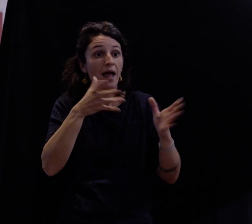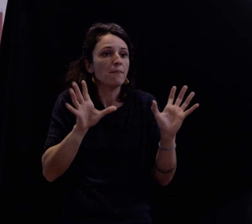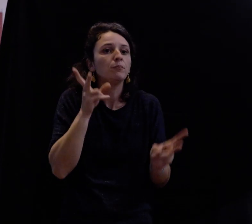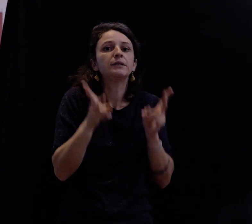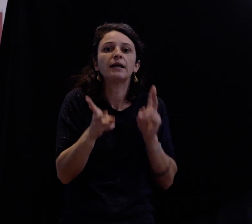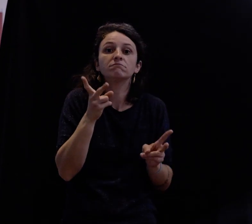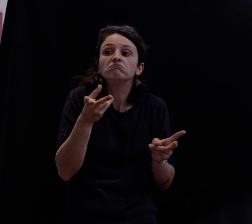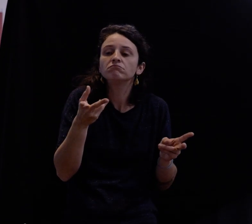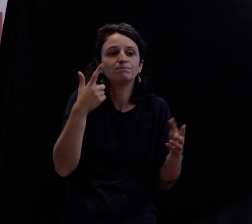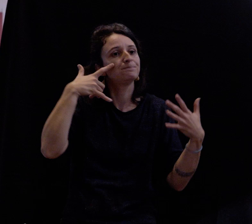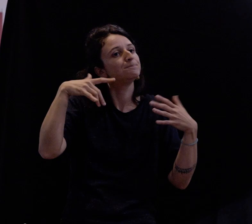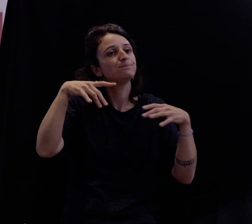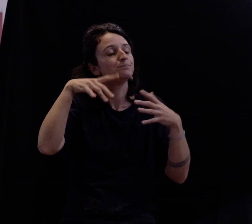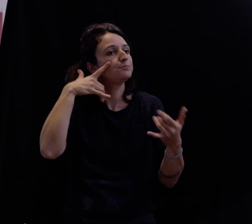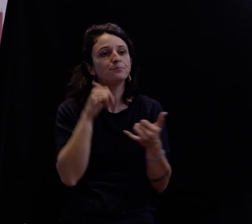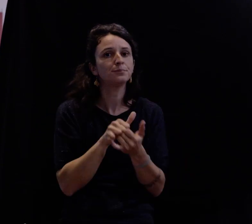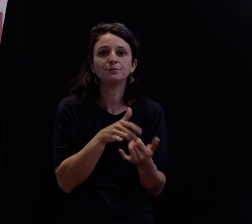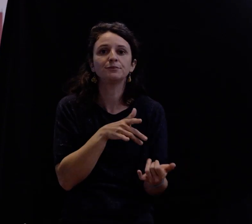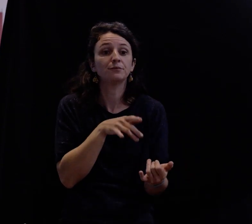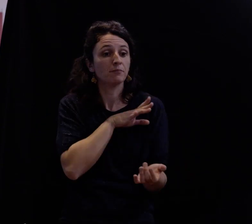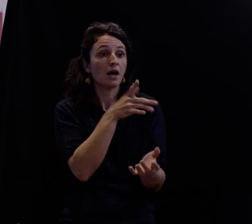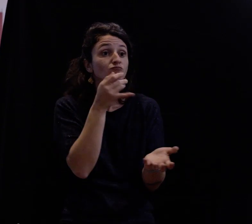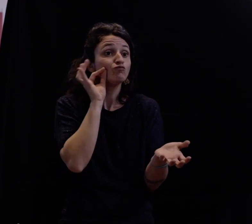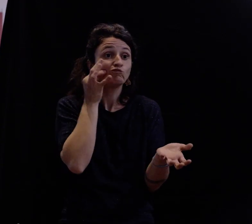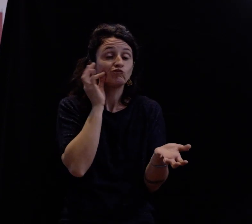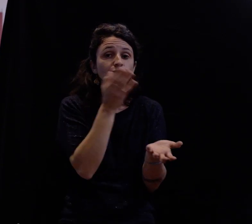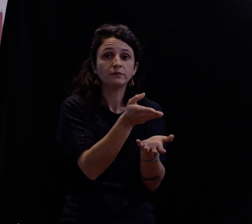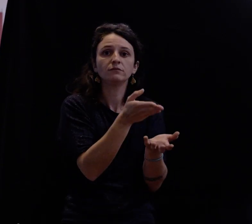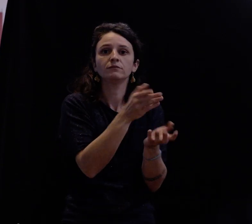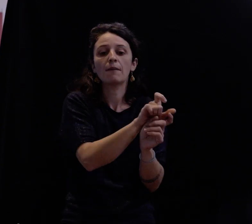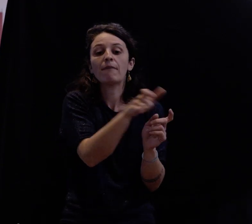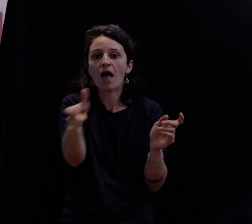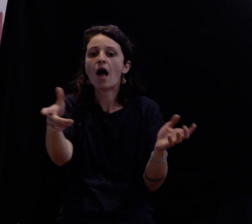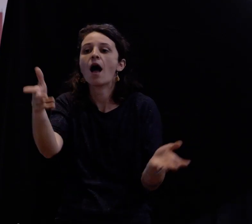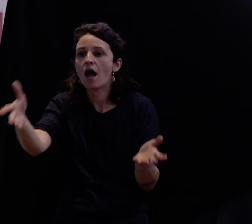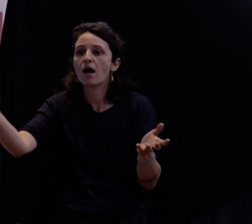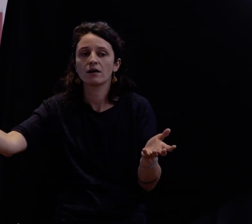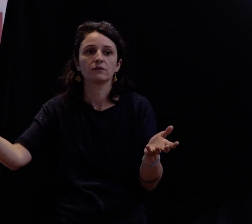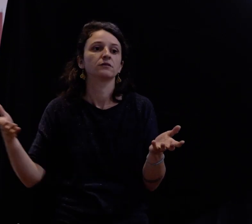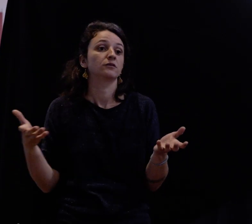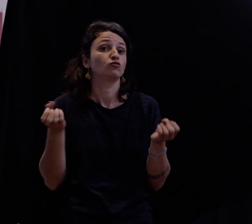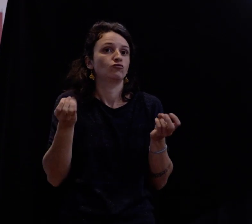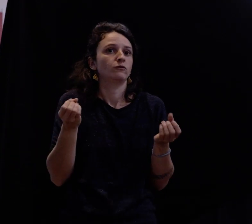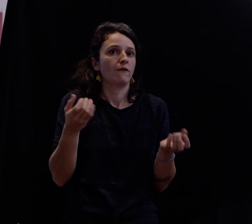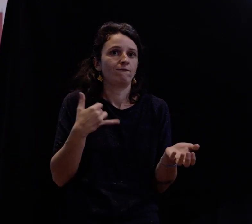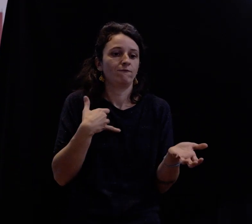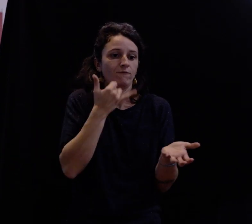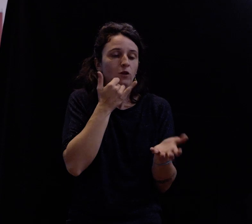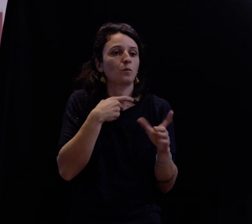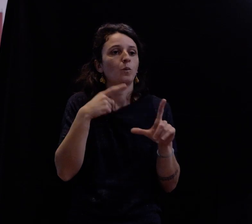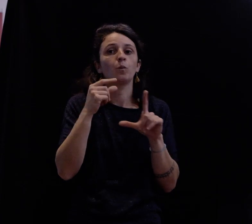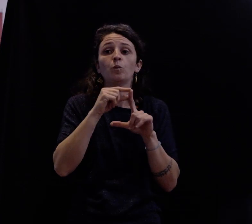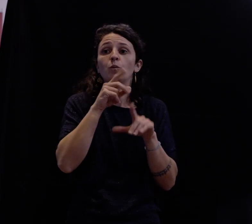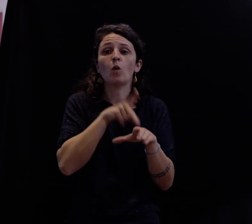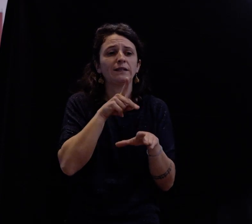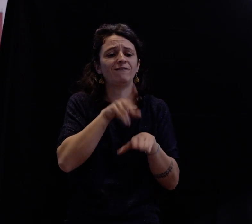endroit, et donc finalement elles savaient même pas qu'elles avaient un syndrome Charge. Et ça, on retrouve plutôt des fautes avec cette protéine qui